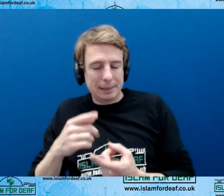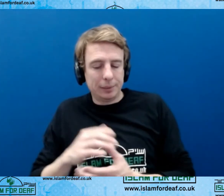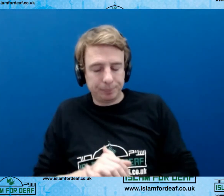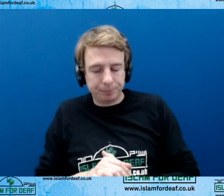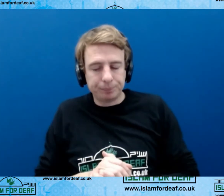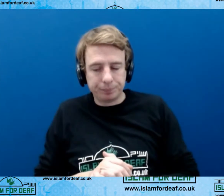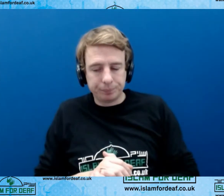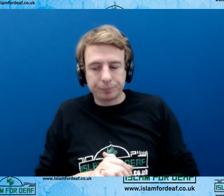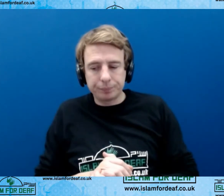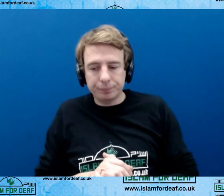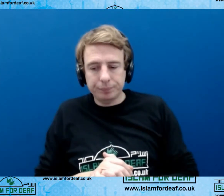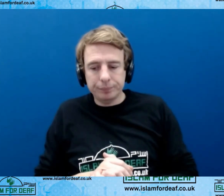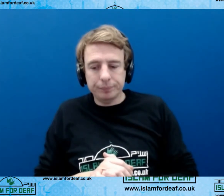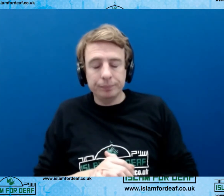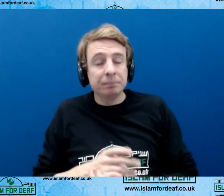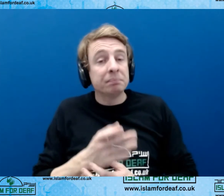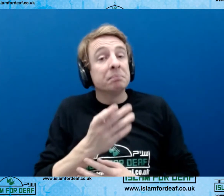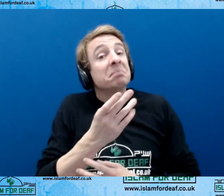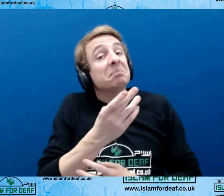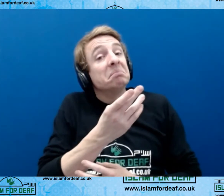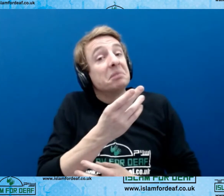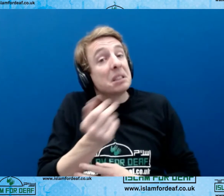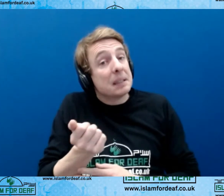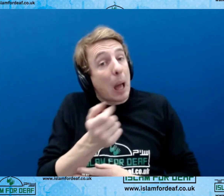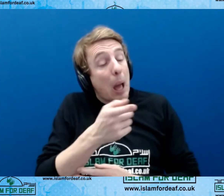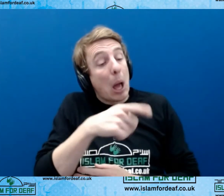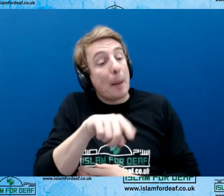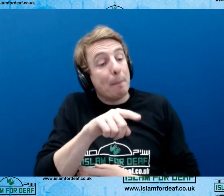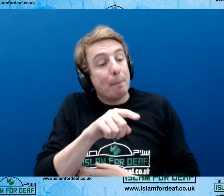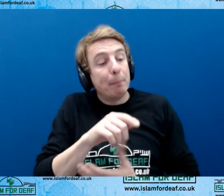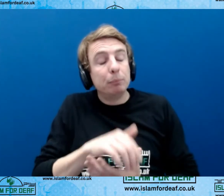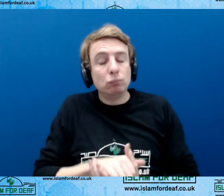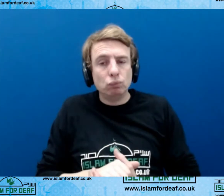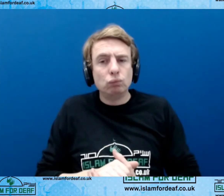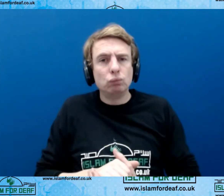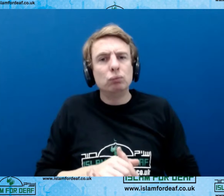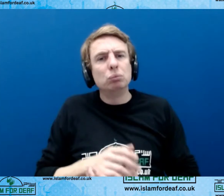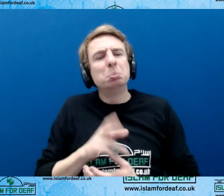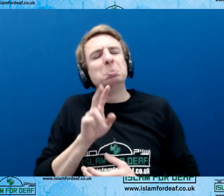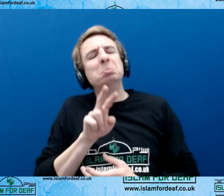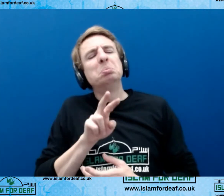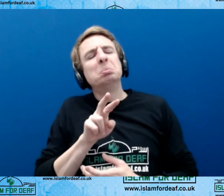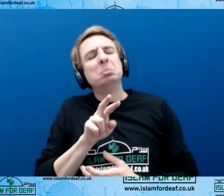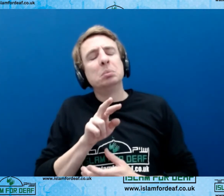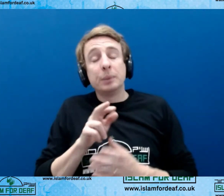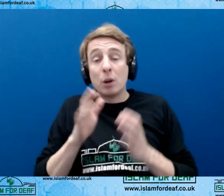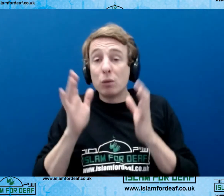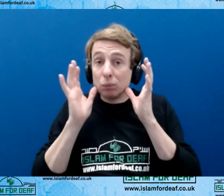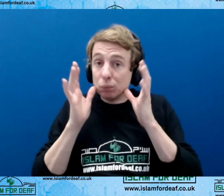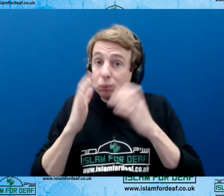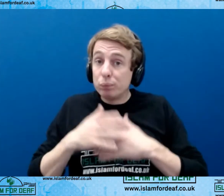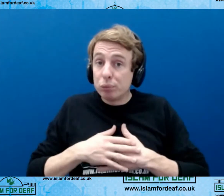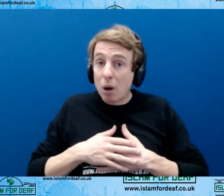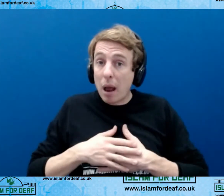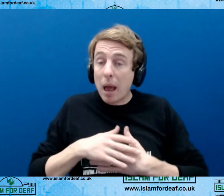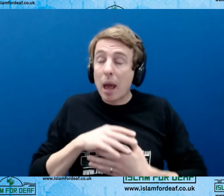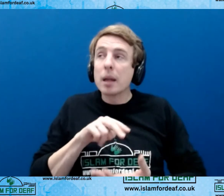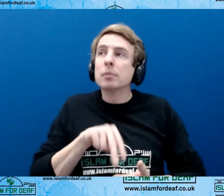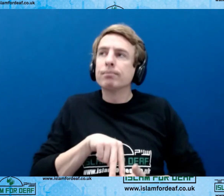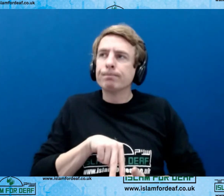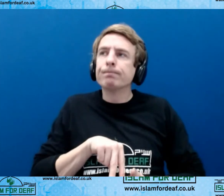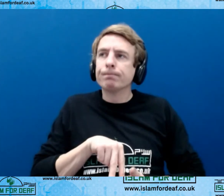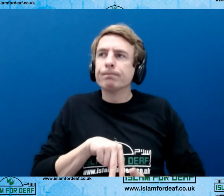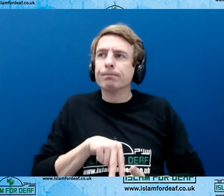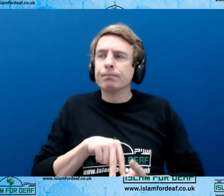pray, فيزين صلاته لما يرى من نظر رجل. and they'll beautify their